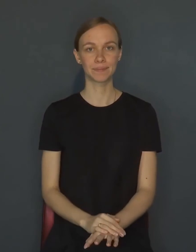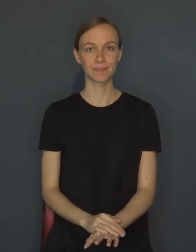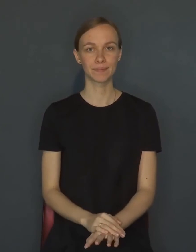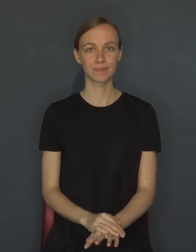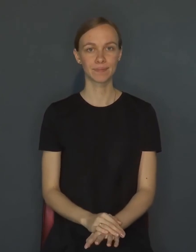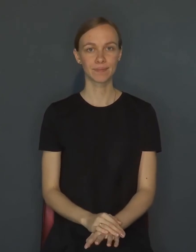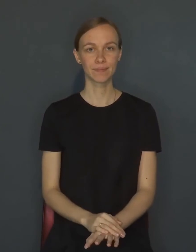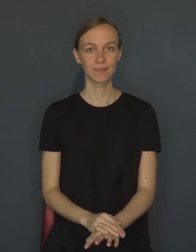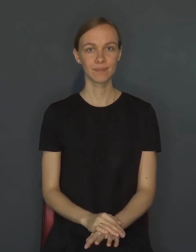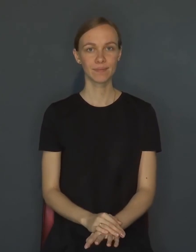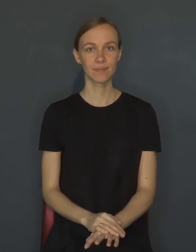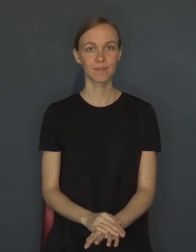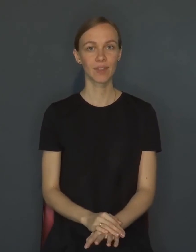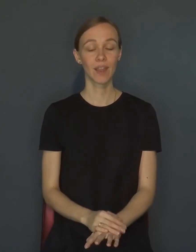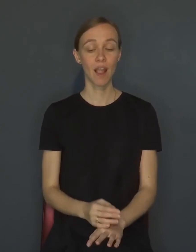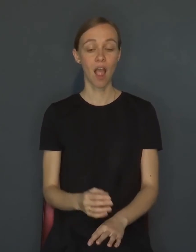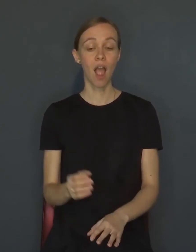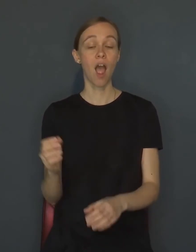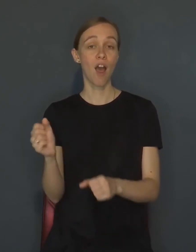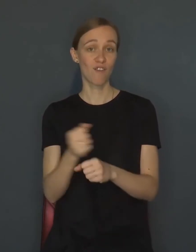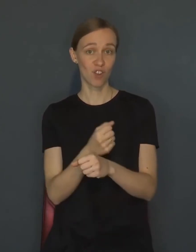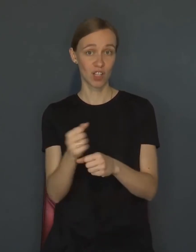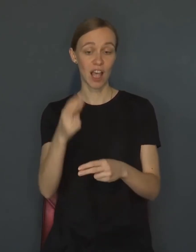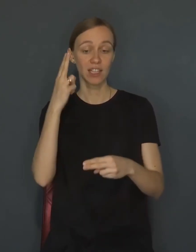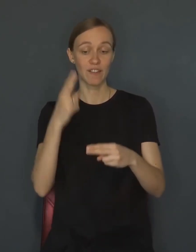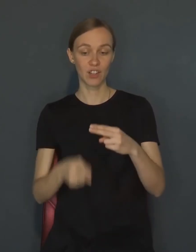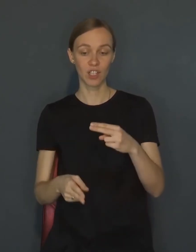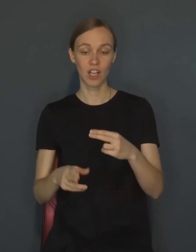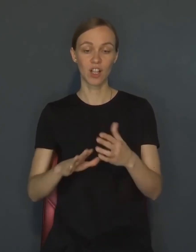Вона завершилася розгромом литовського війська,